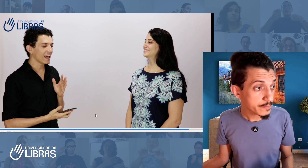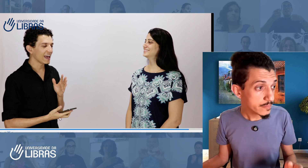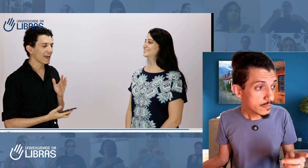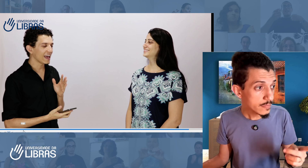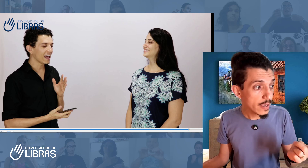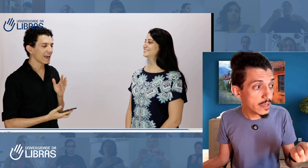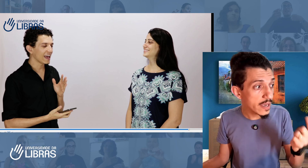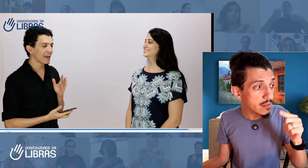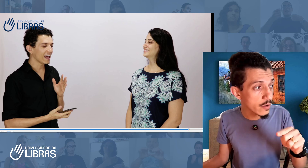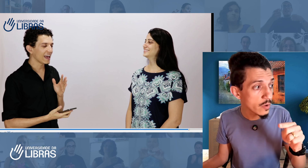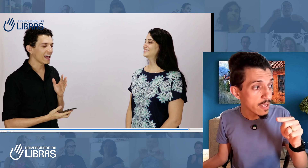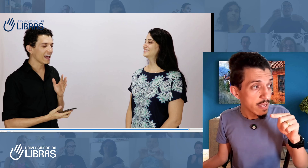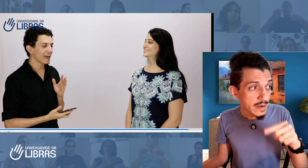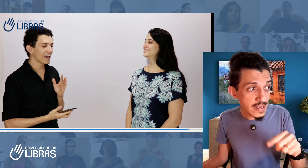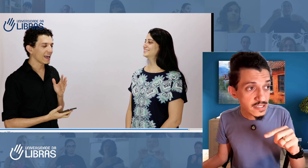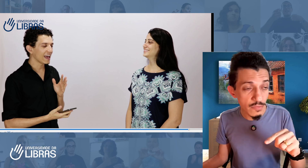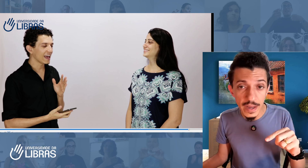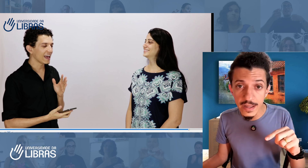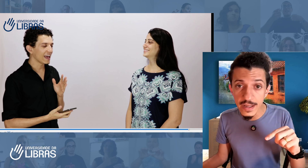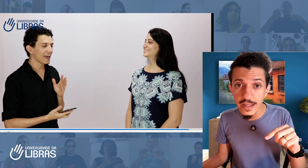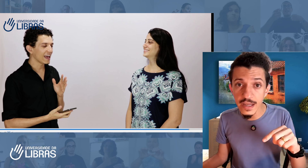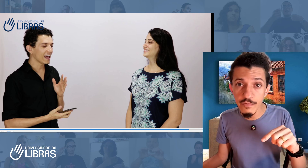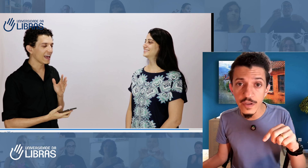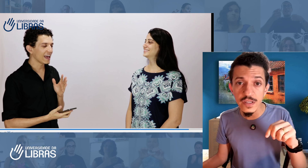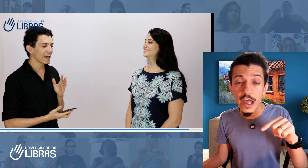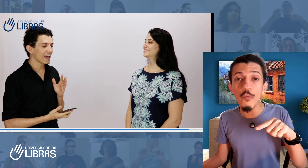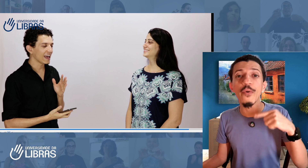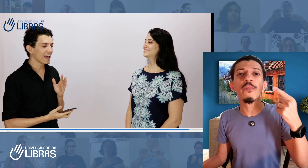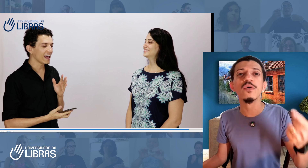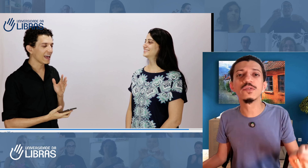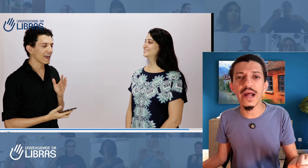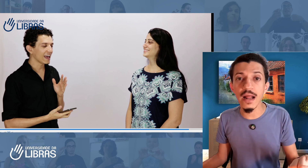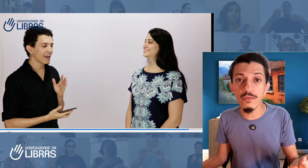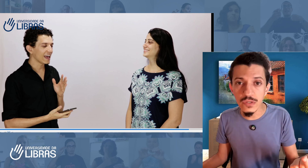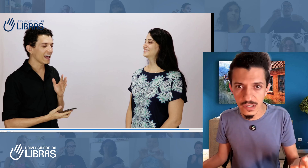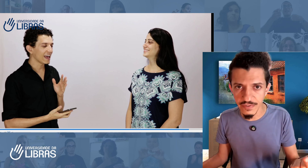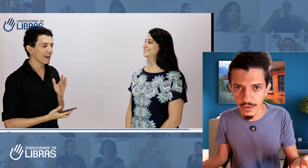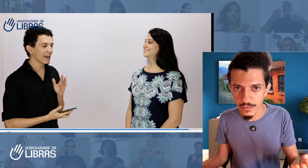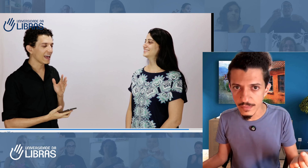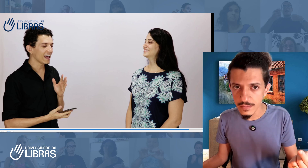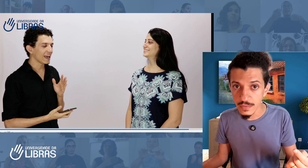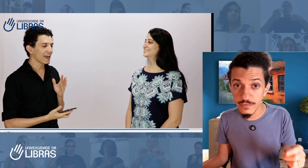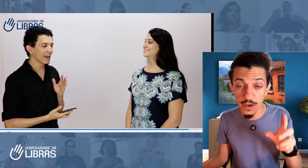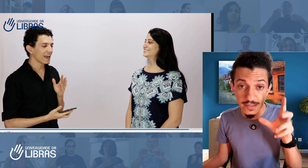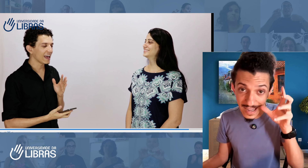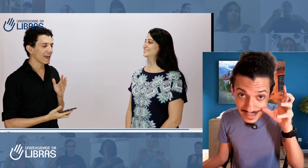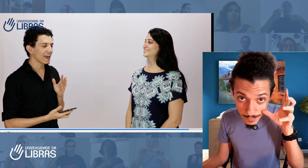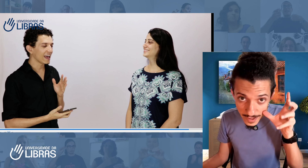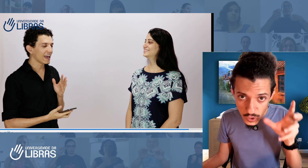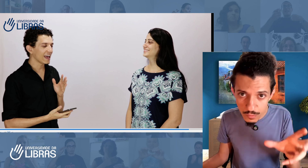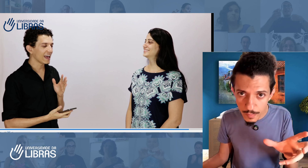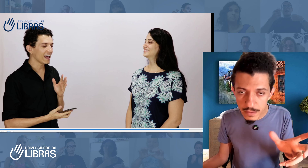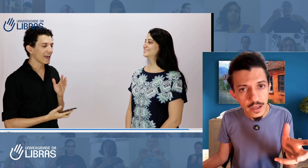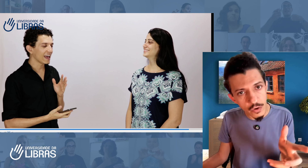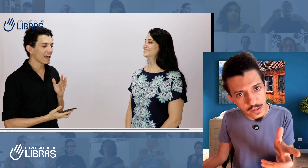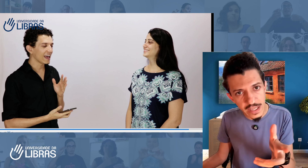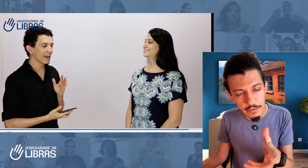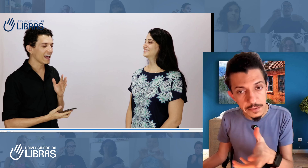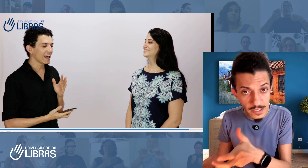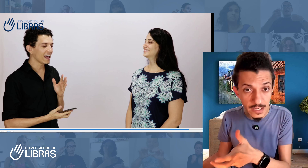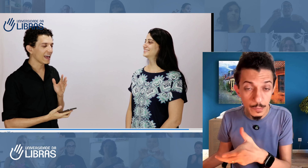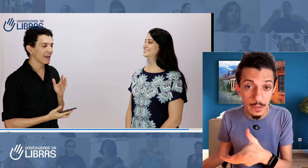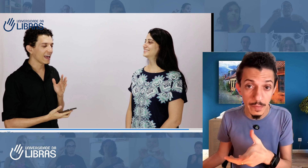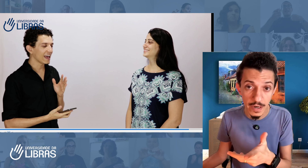aí. E então, nesse momento aqui da entrevista, eu propus para ela um desafio. Foi exatamente o momento em que nós